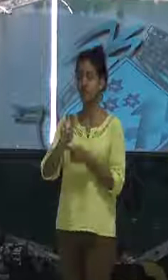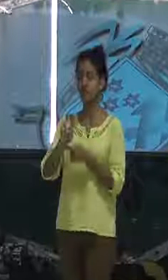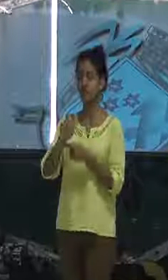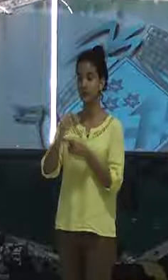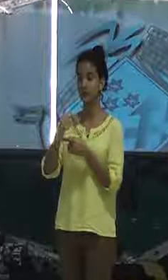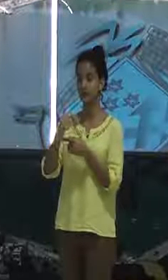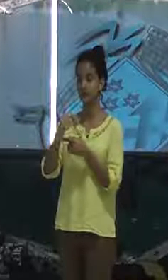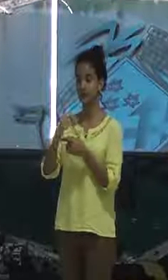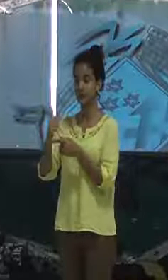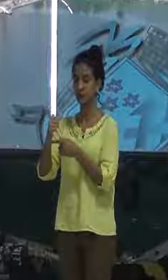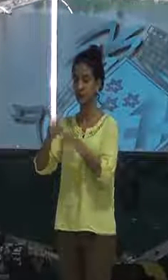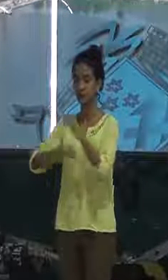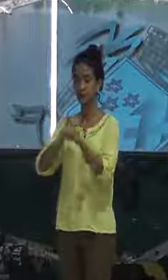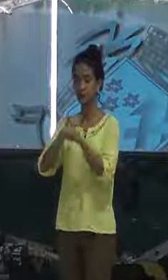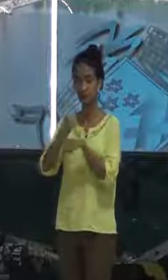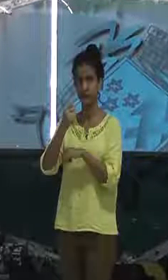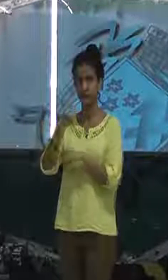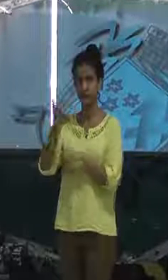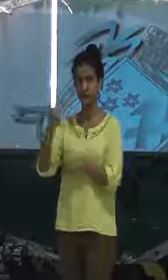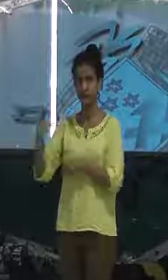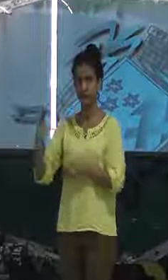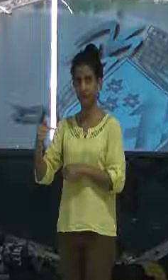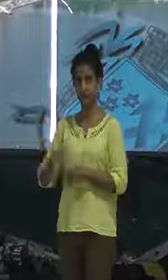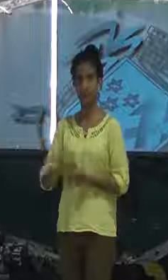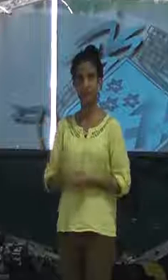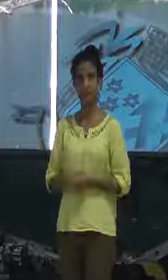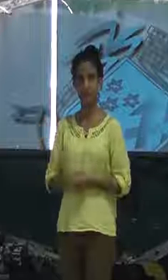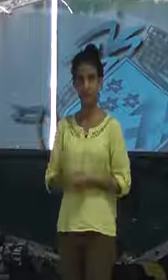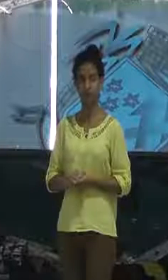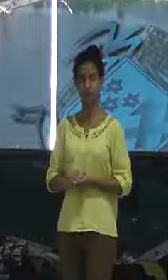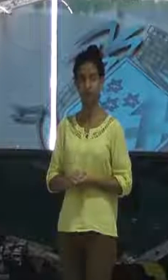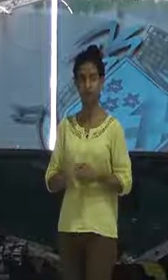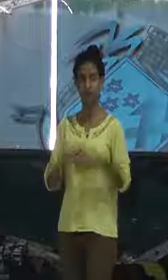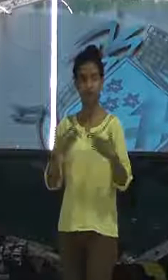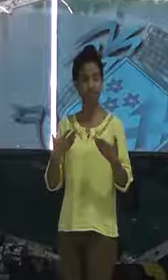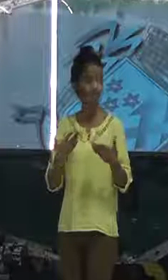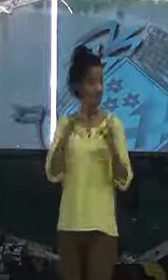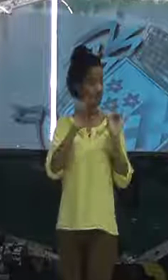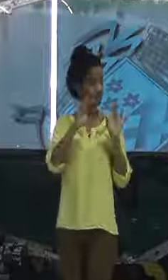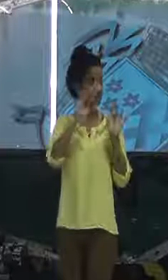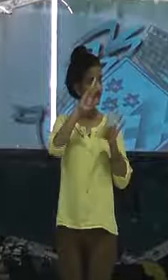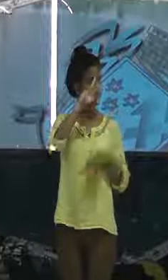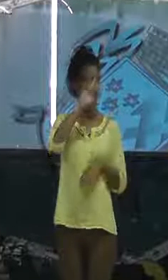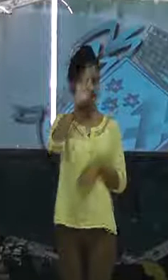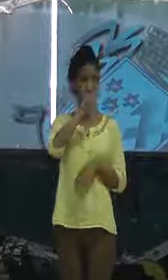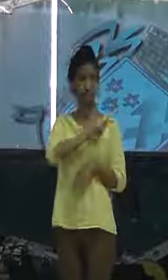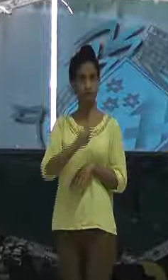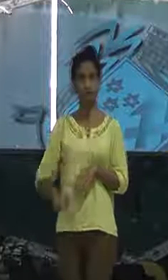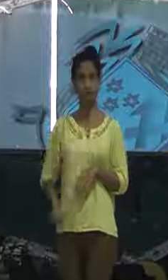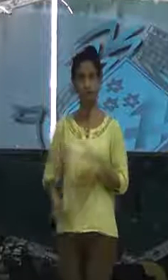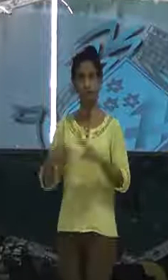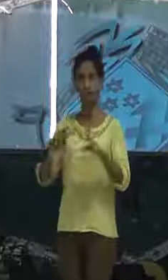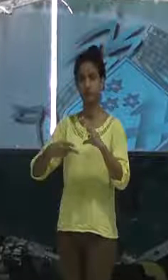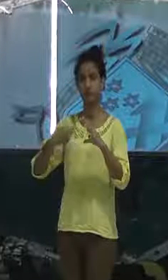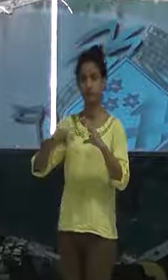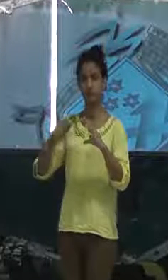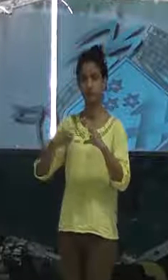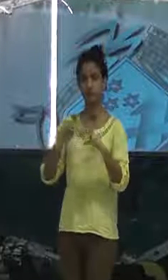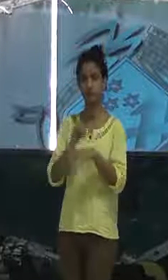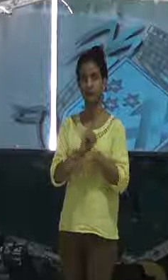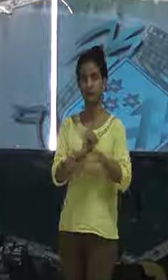CM072521 de 2017. Ilustríssimo Presidente da Câmara Municipal de Ilhéus, de acordo com